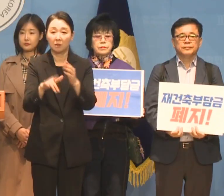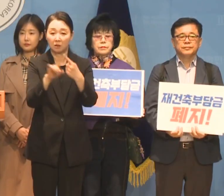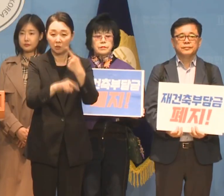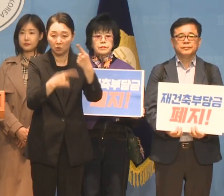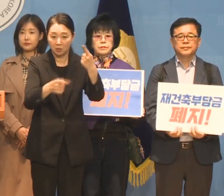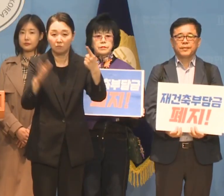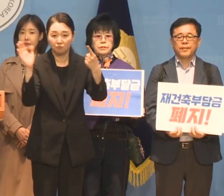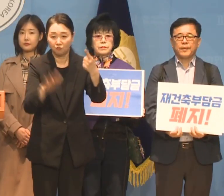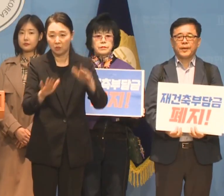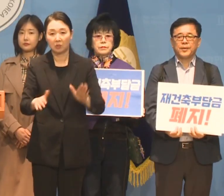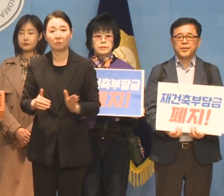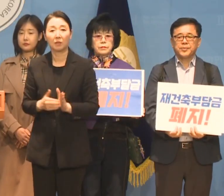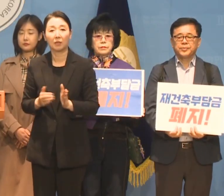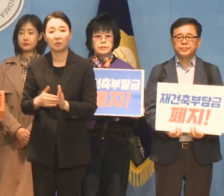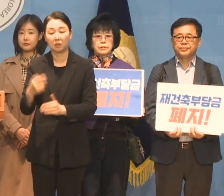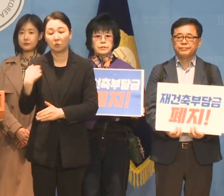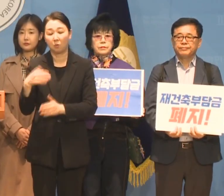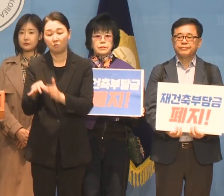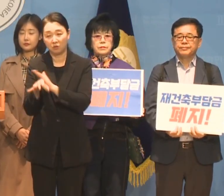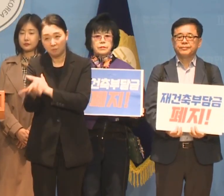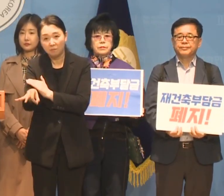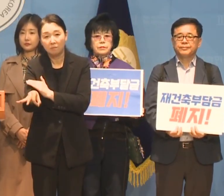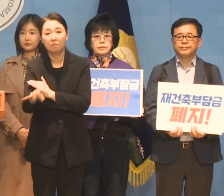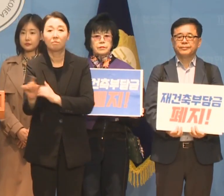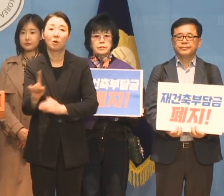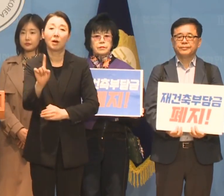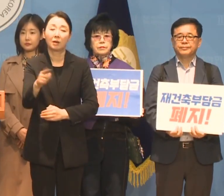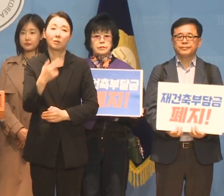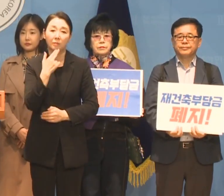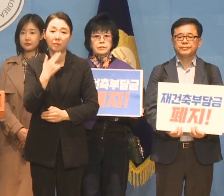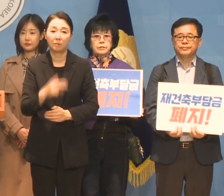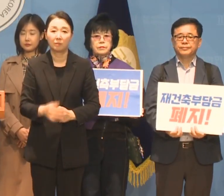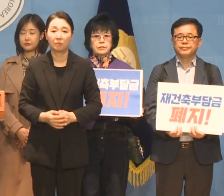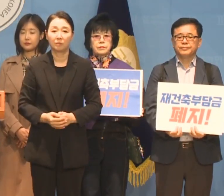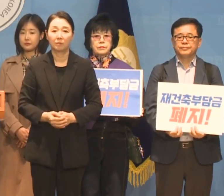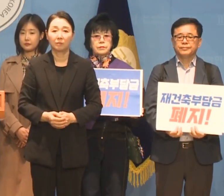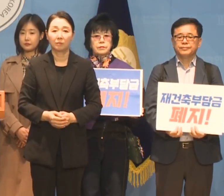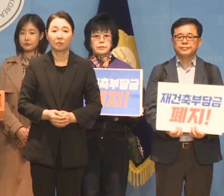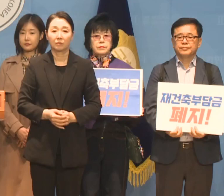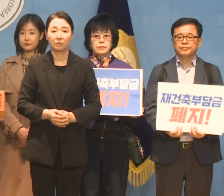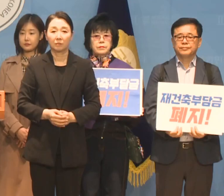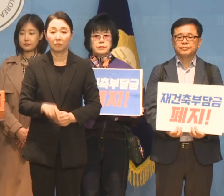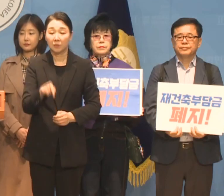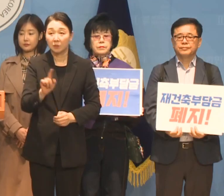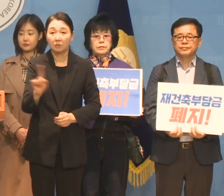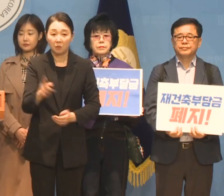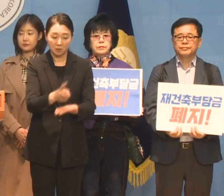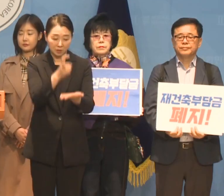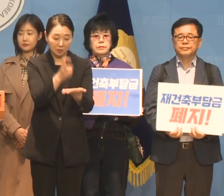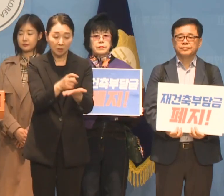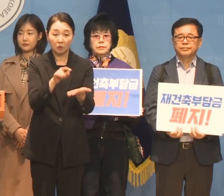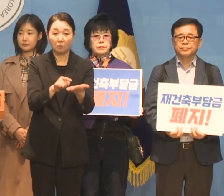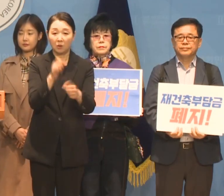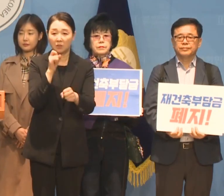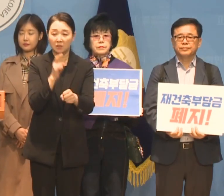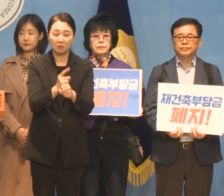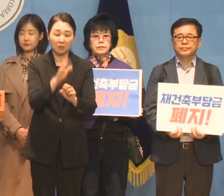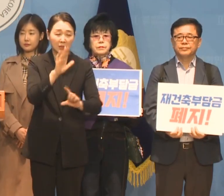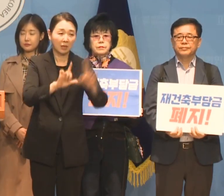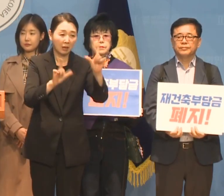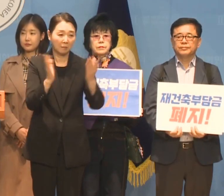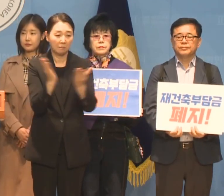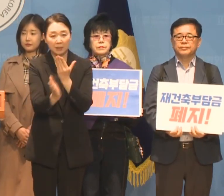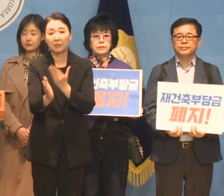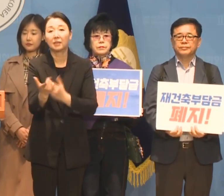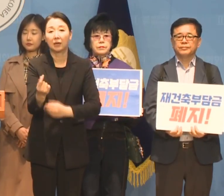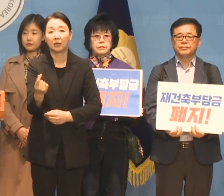1일부터 현재까지 부담금 부과는 단 한 건도 없습니다. 이는 이 제도가 이미 현실에 적용이